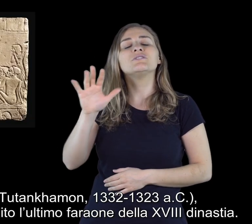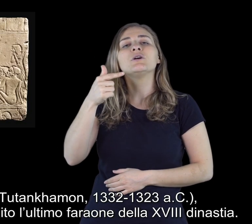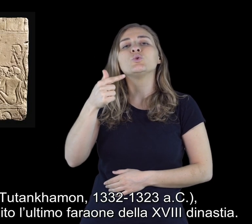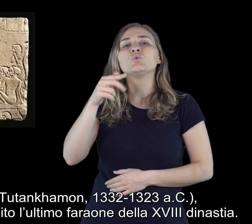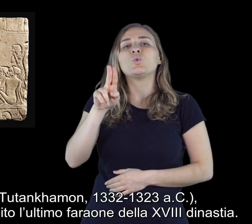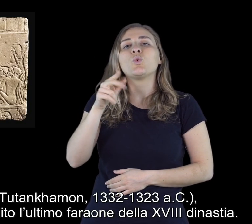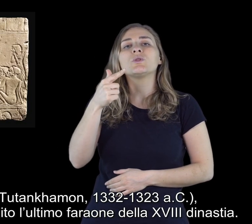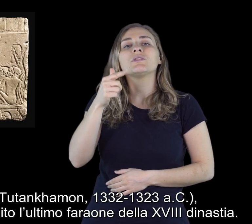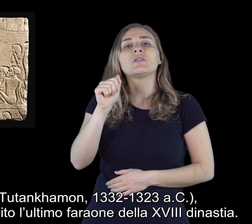dinastia